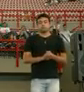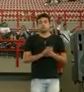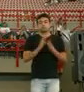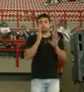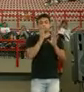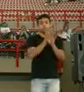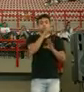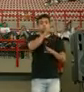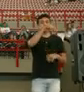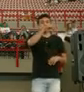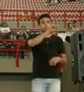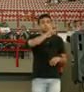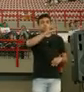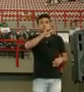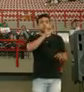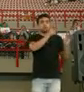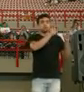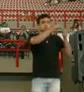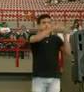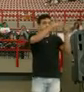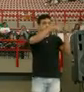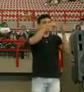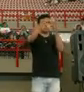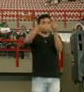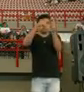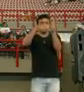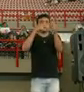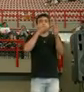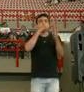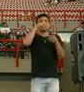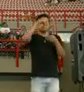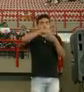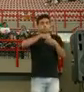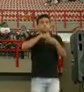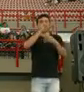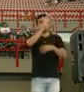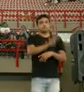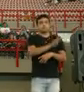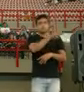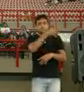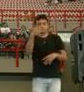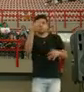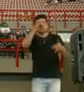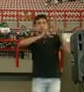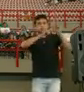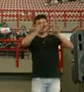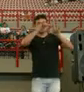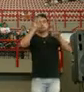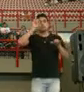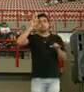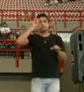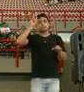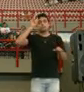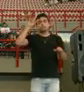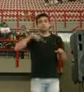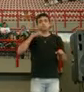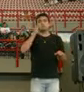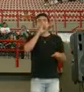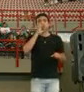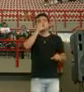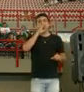massa molar de cada átomo. Por exemplo, tem que vir lá na tabela periódica, ou então o Enem coloca. Quem lembra quanto é a massa atômica